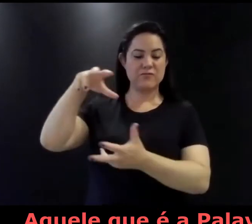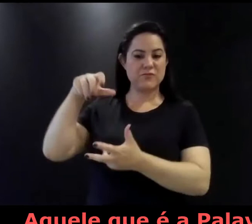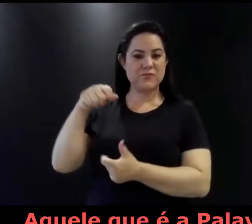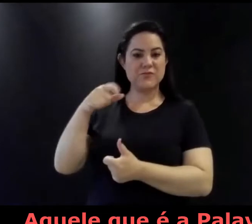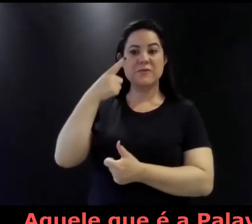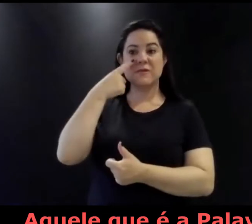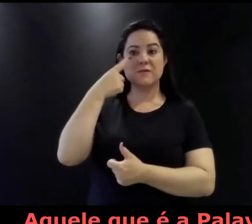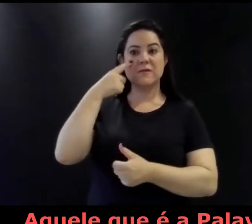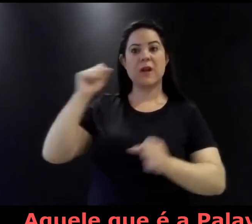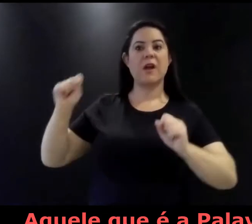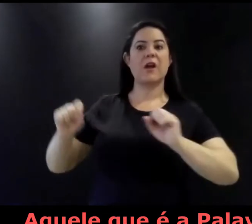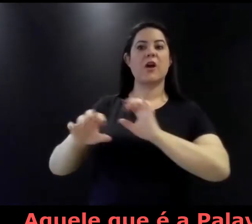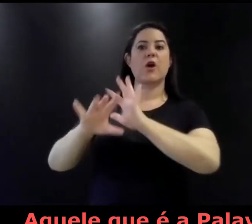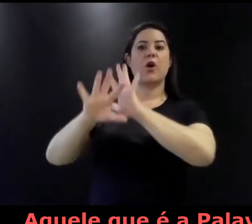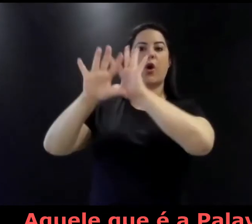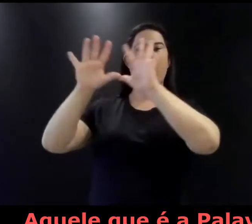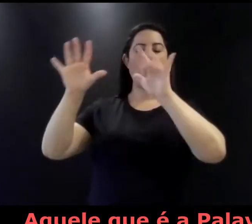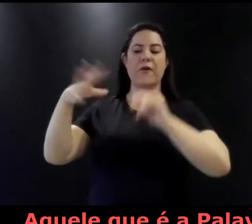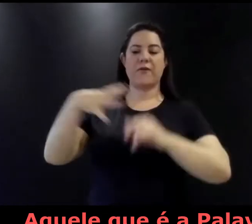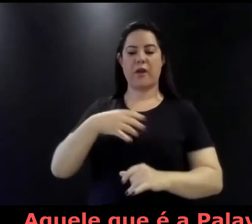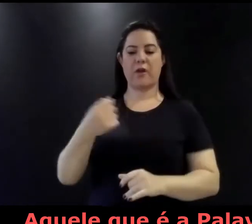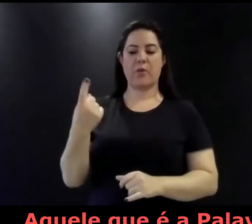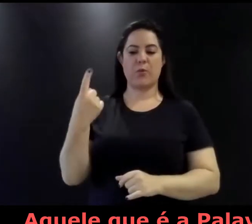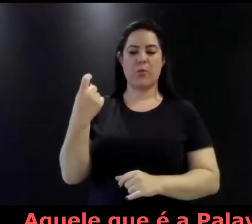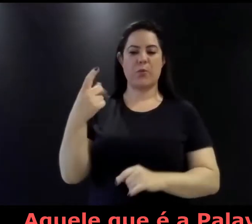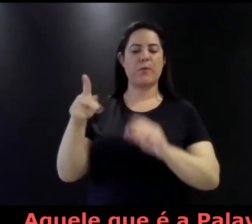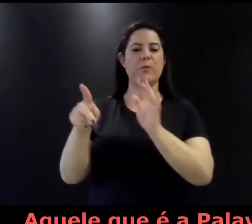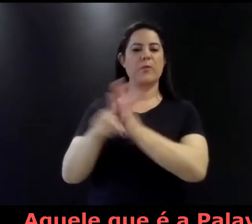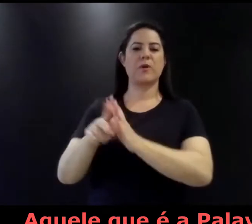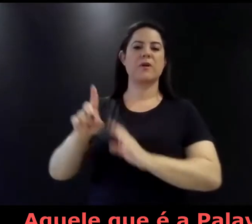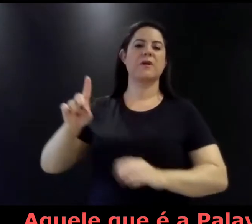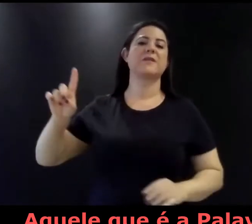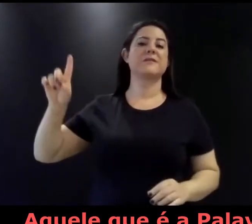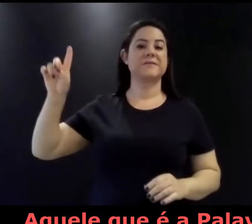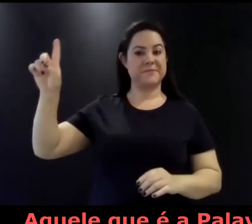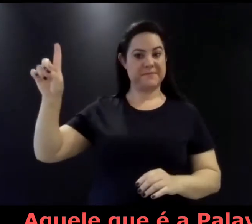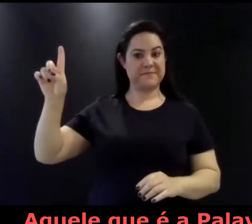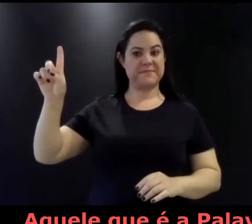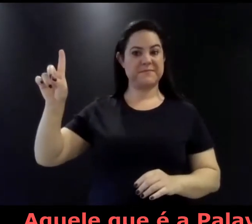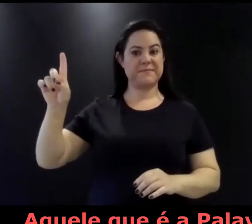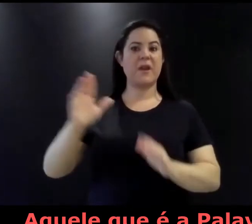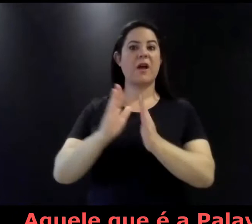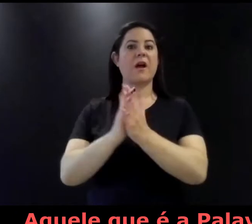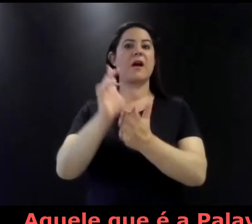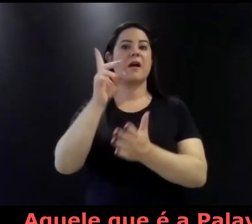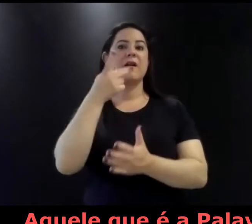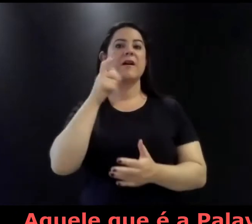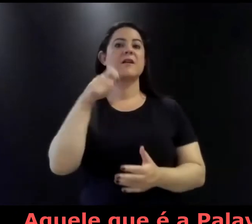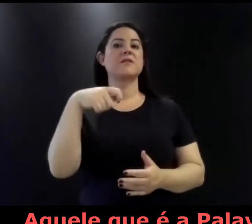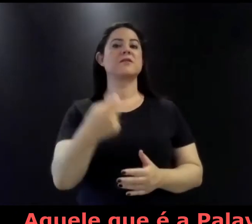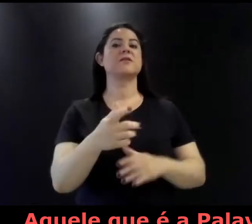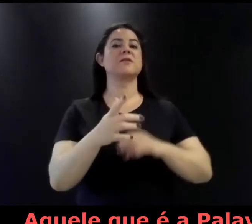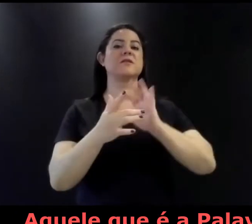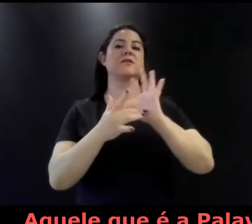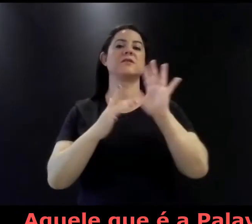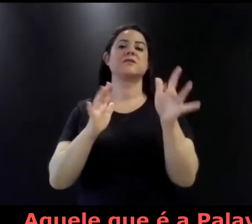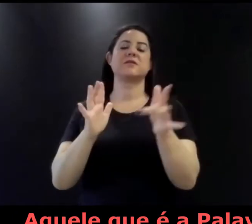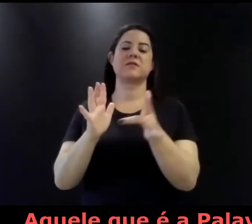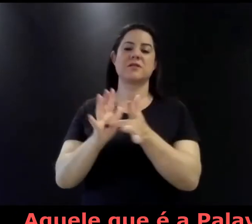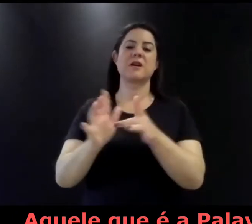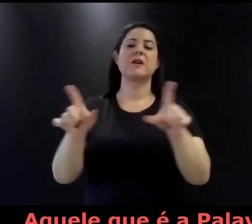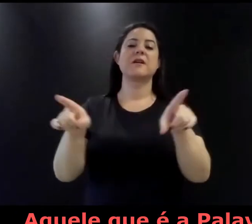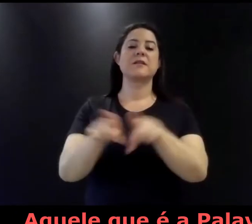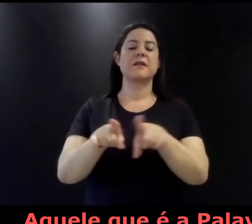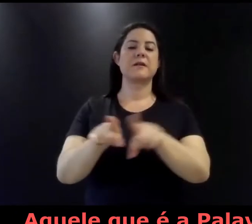glória como do unigênito vindo do Pai. Olha só o que a Bíblia fala sobre Jesus. Também diz em